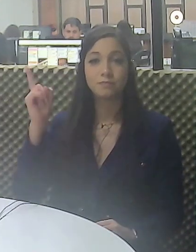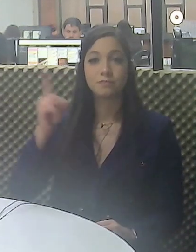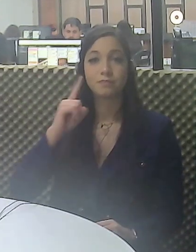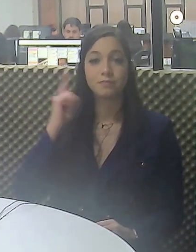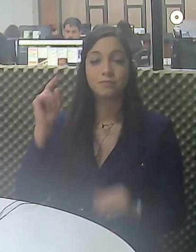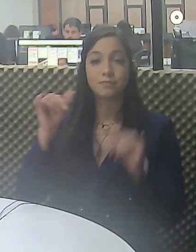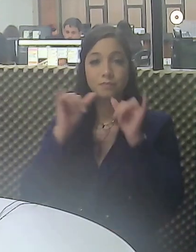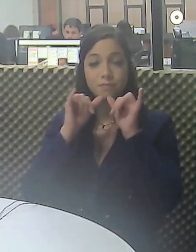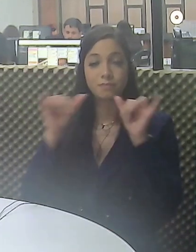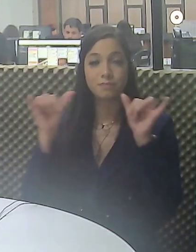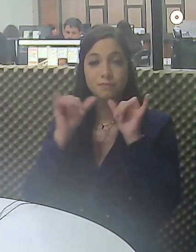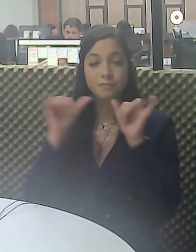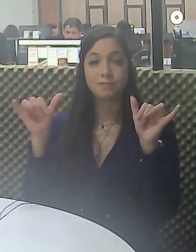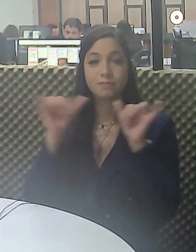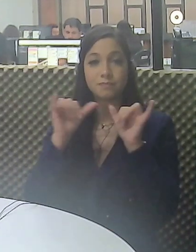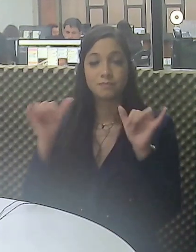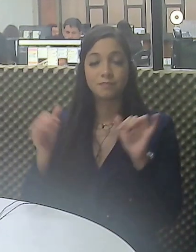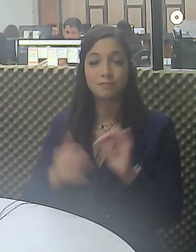Giro de